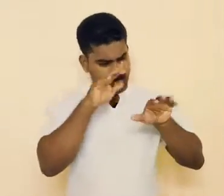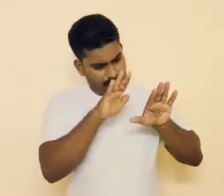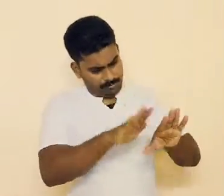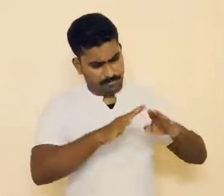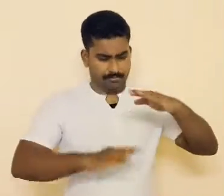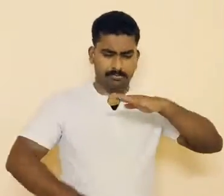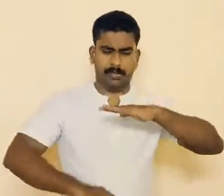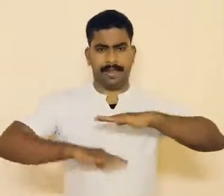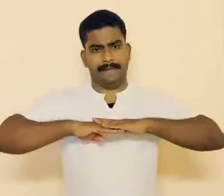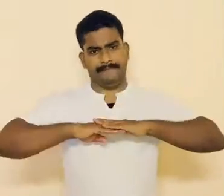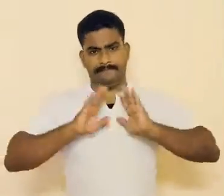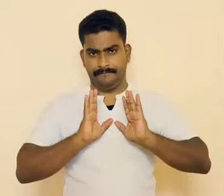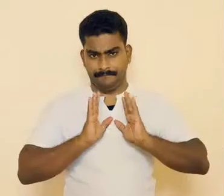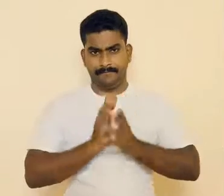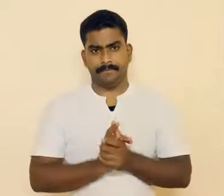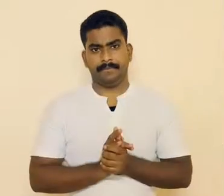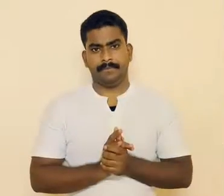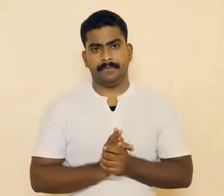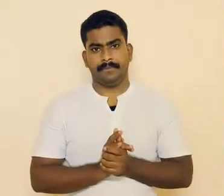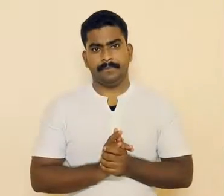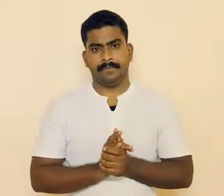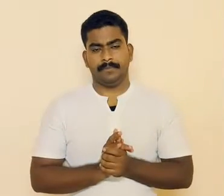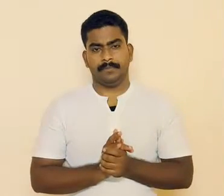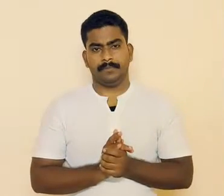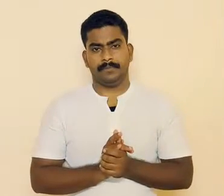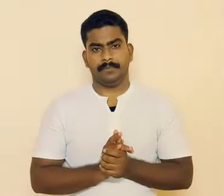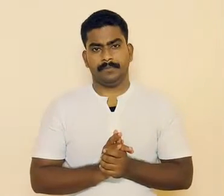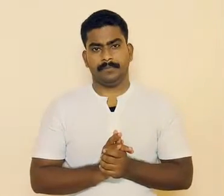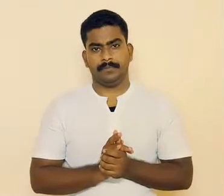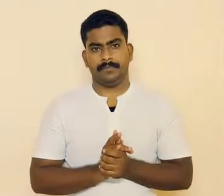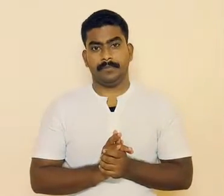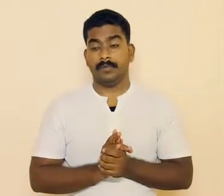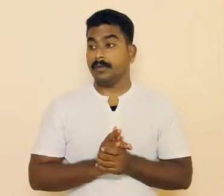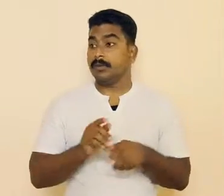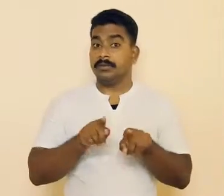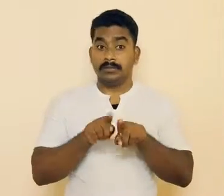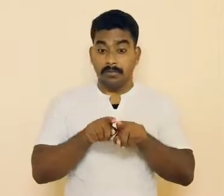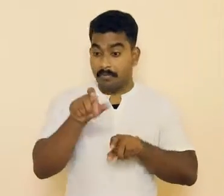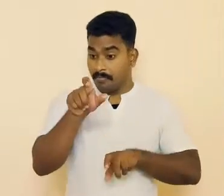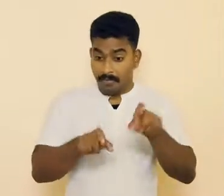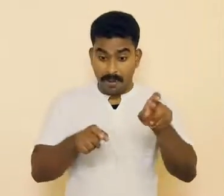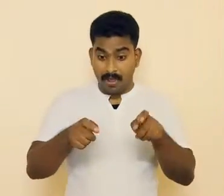ദിവസം ക്വാറന്റൈനിൽ പ്രവേശിച്ചാൽ മതിയാകും എന്ന് മുഖ്യമന്ത്രി അറിയിച്ചു.